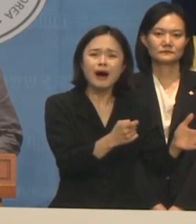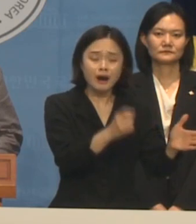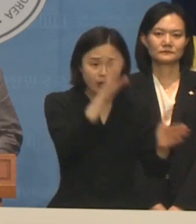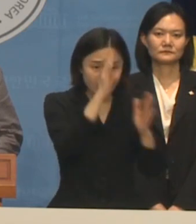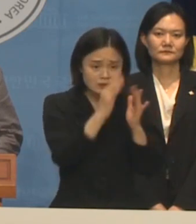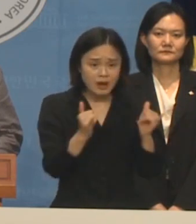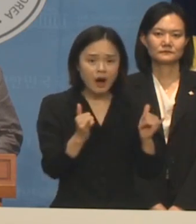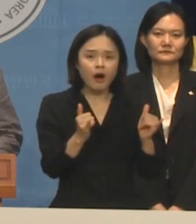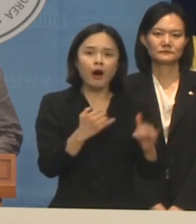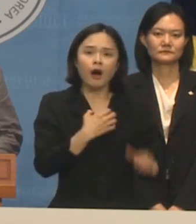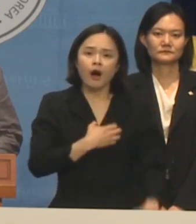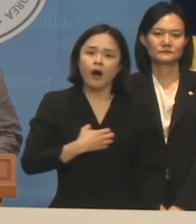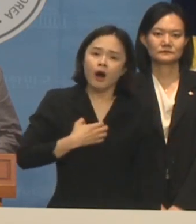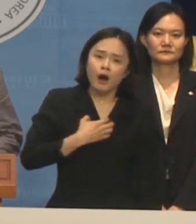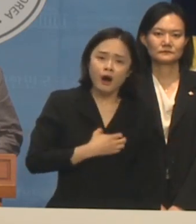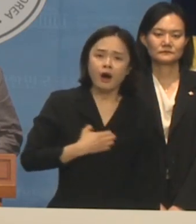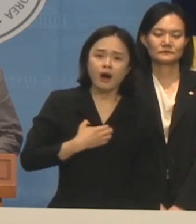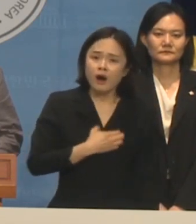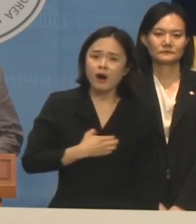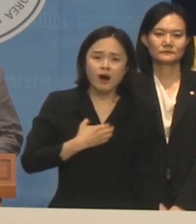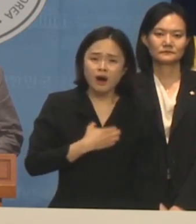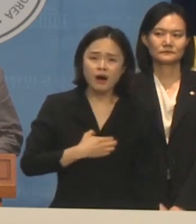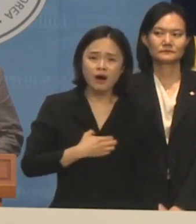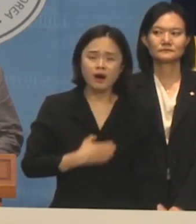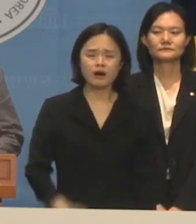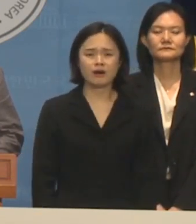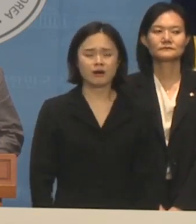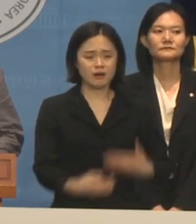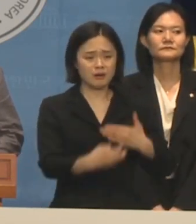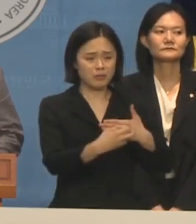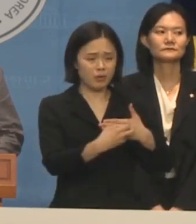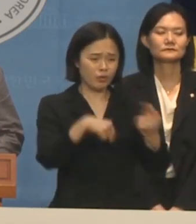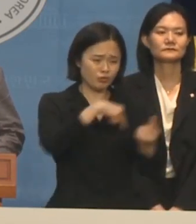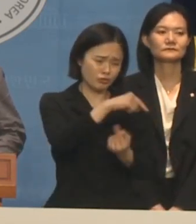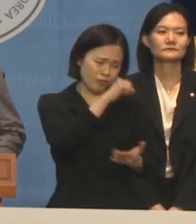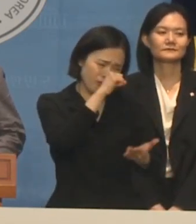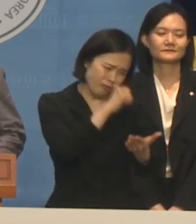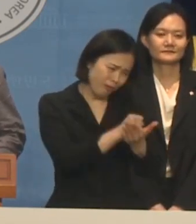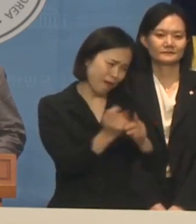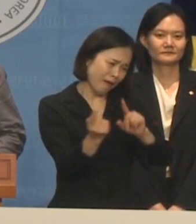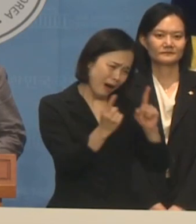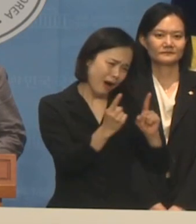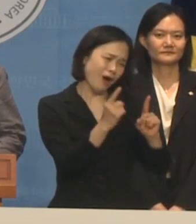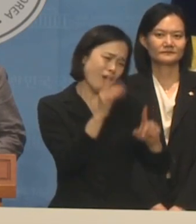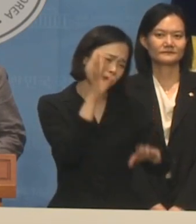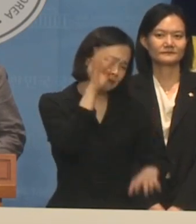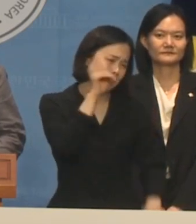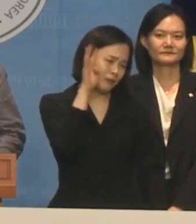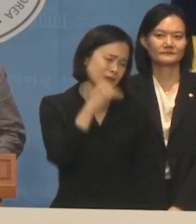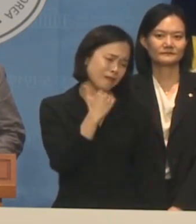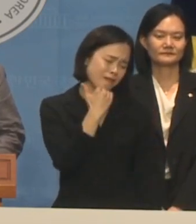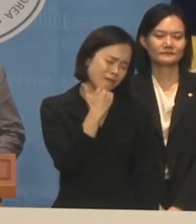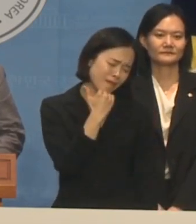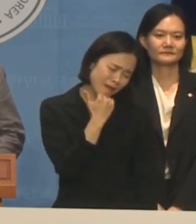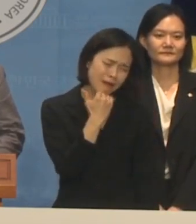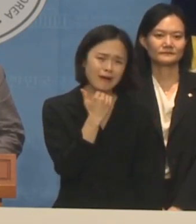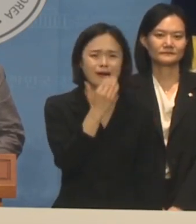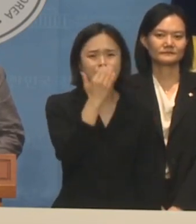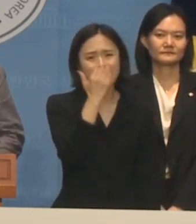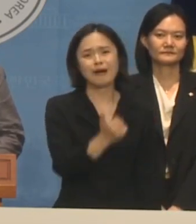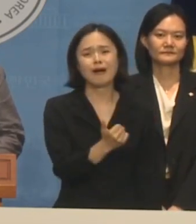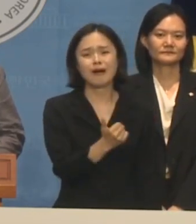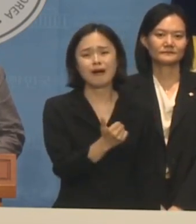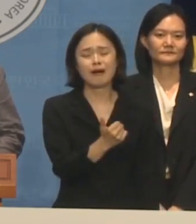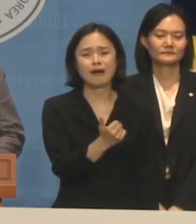있습니다. 의료 정상화를 위해 국민은 얼마를 더 기다려야 합니까? 한마음